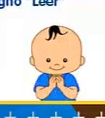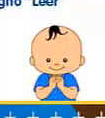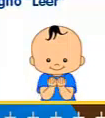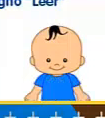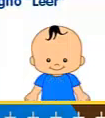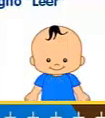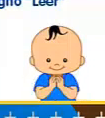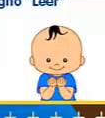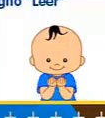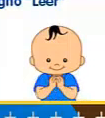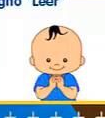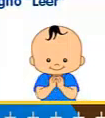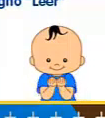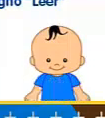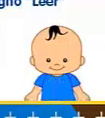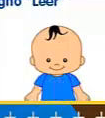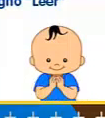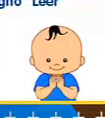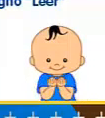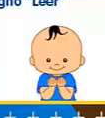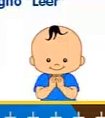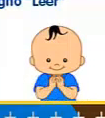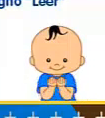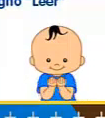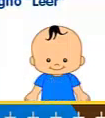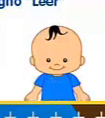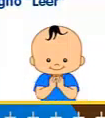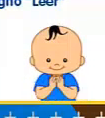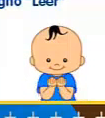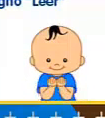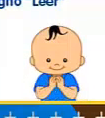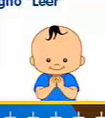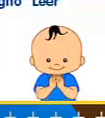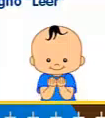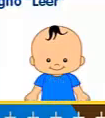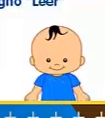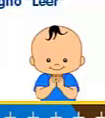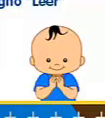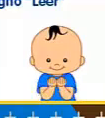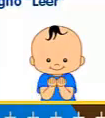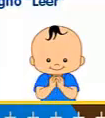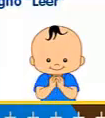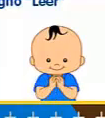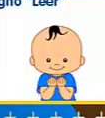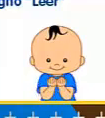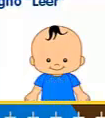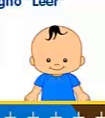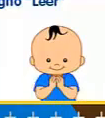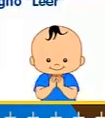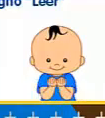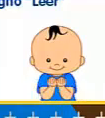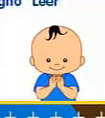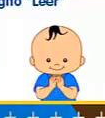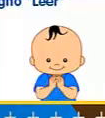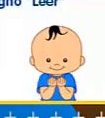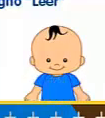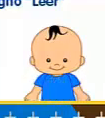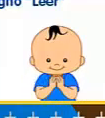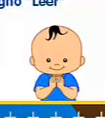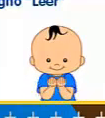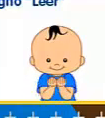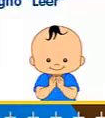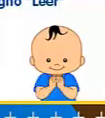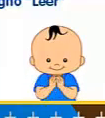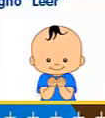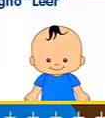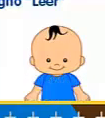Se eligió realizar dos pruebas diferentes porque no existen estudios comparativos directos que establezcan el poder relativo de las